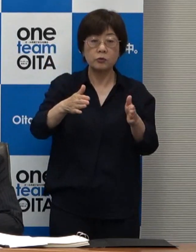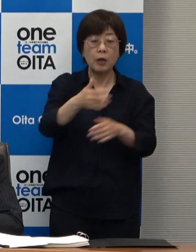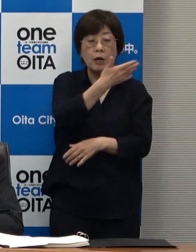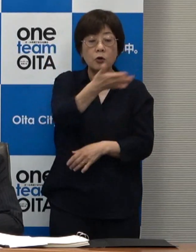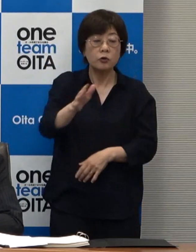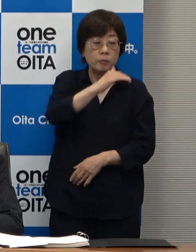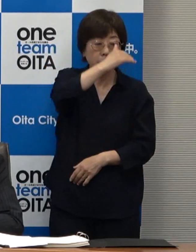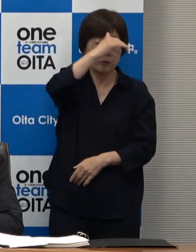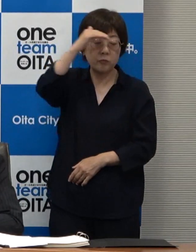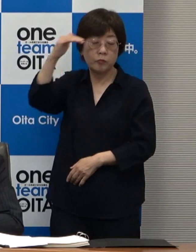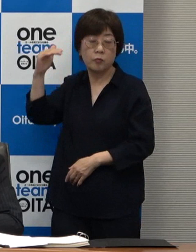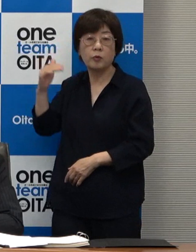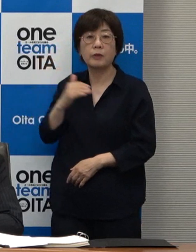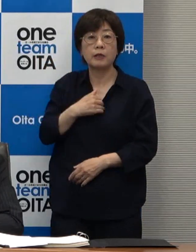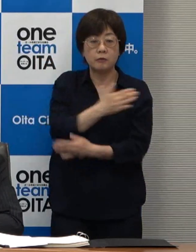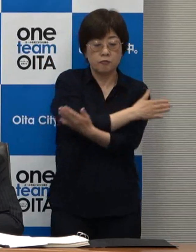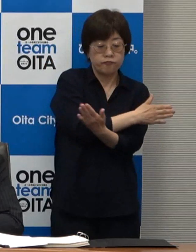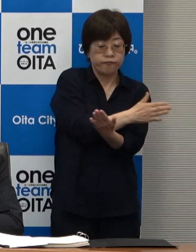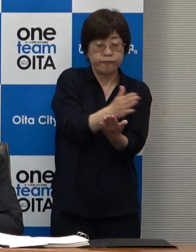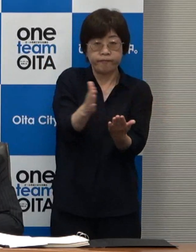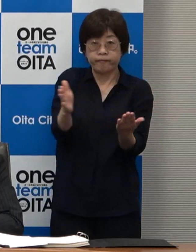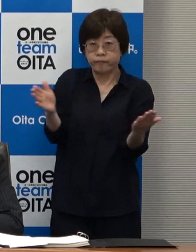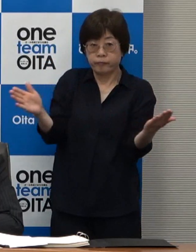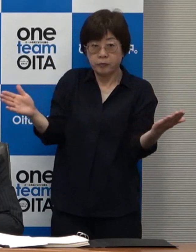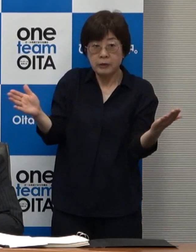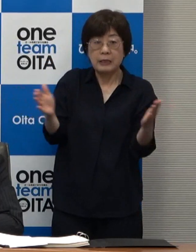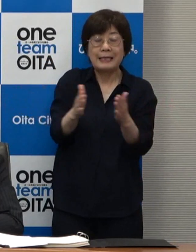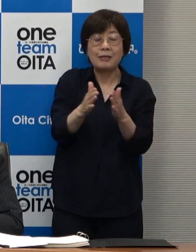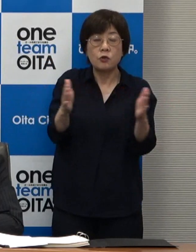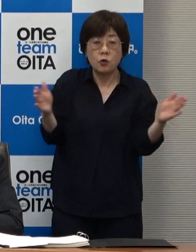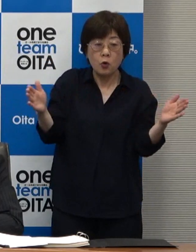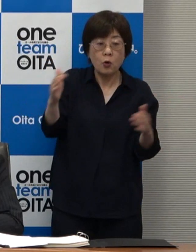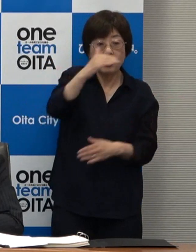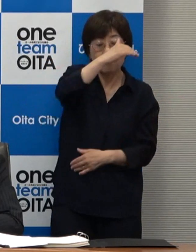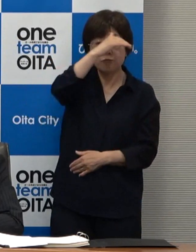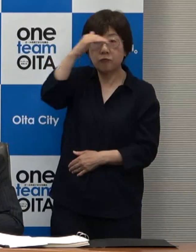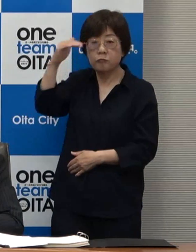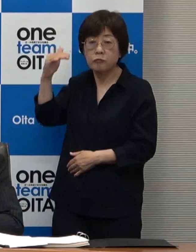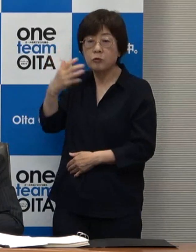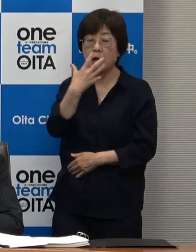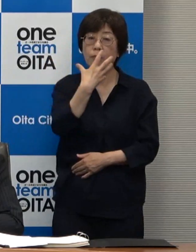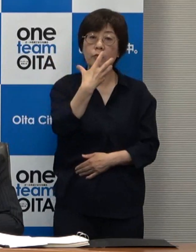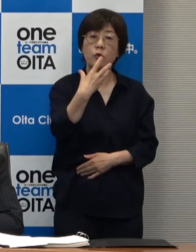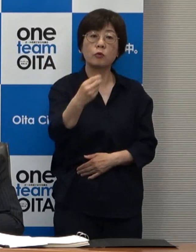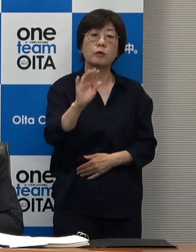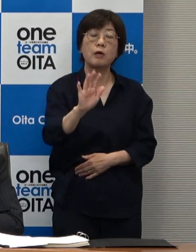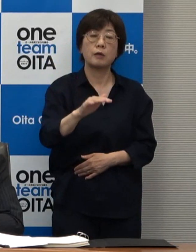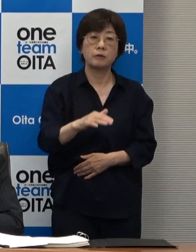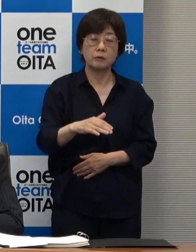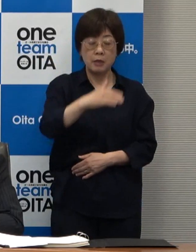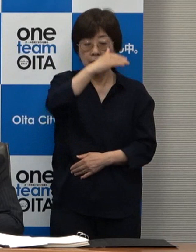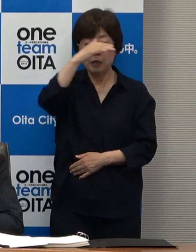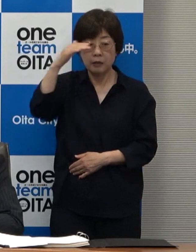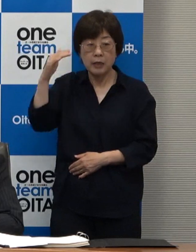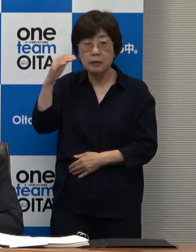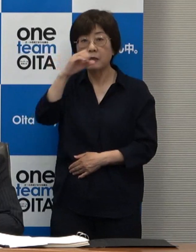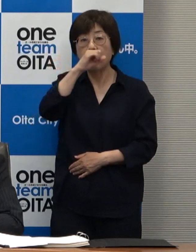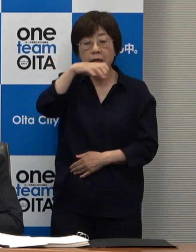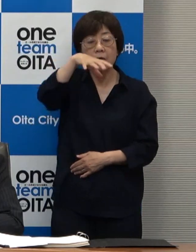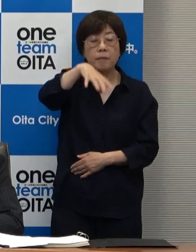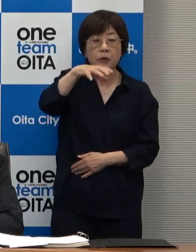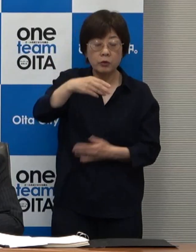する300度の大パノラマが魅力です。景色の良いところで飲食や休憩